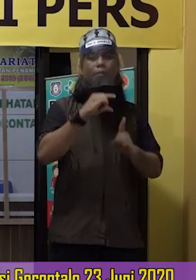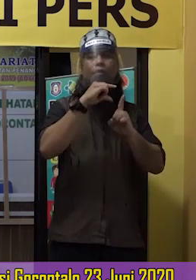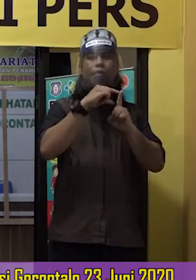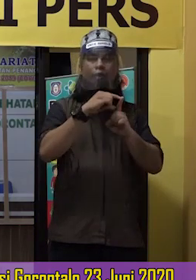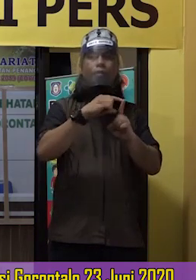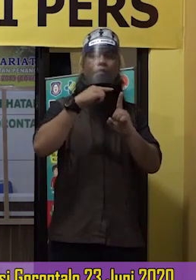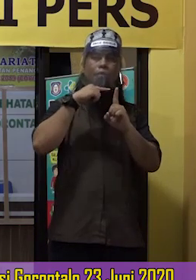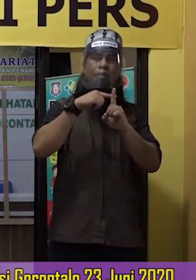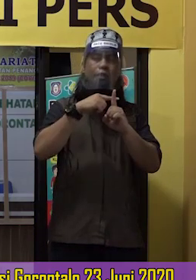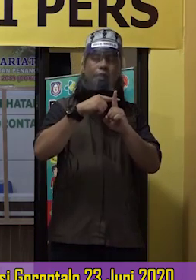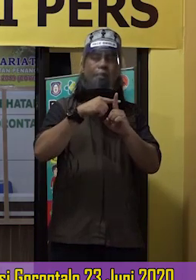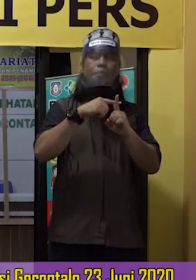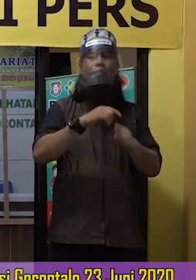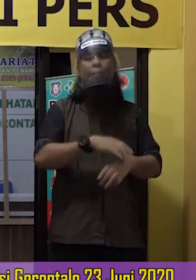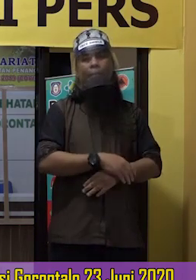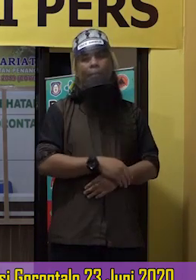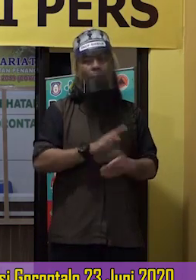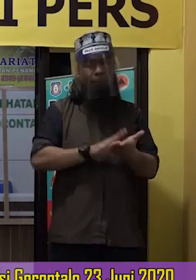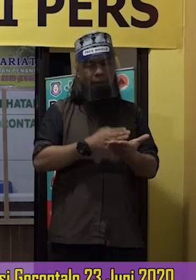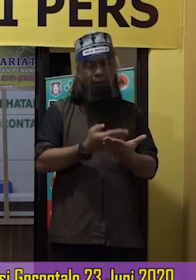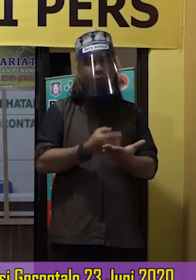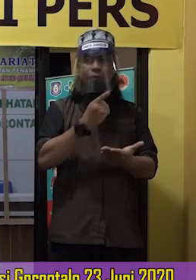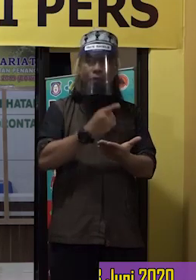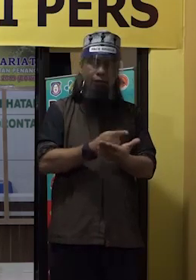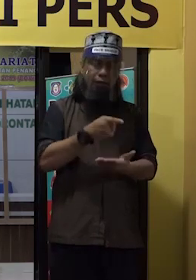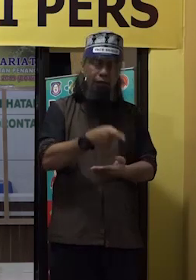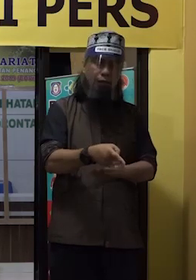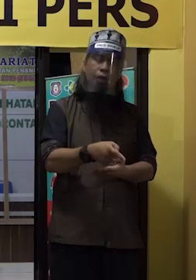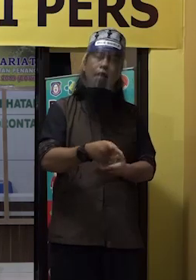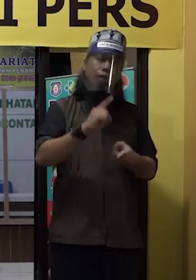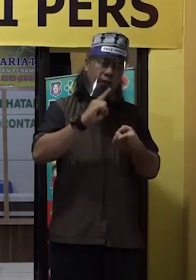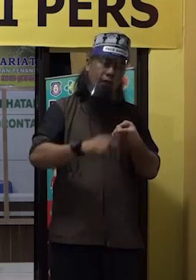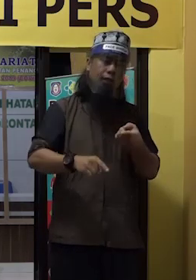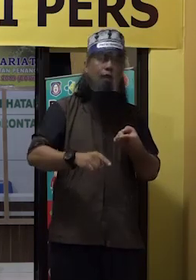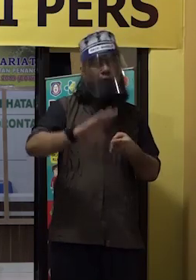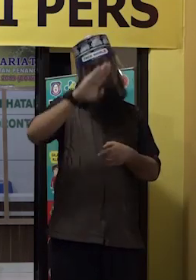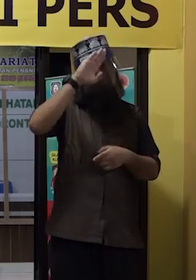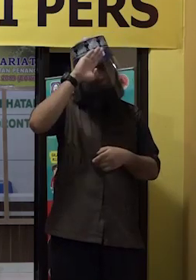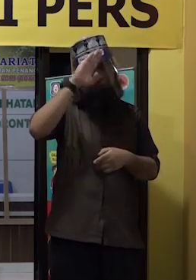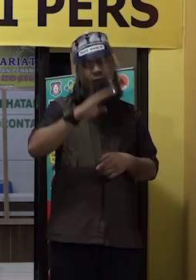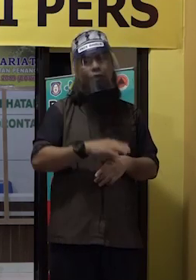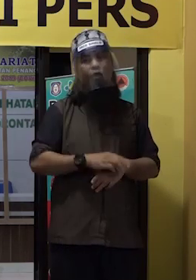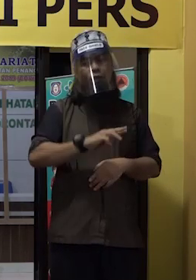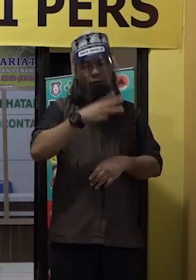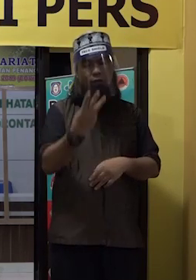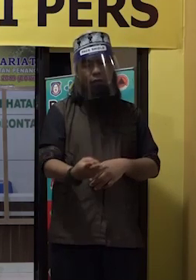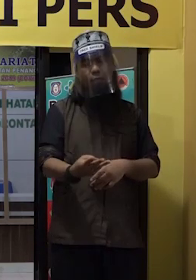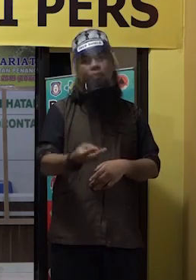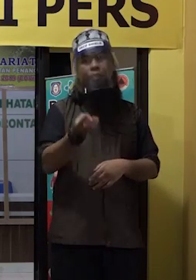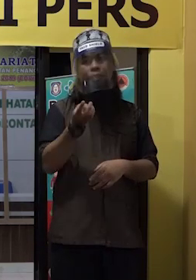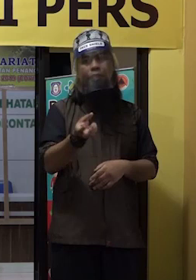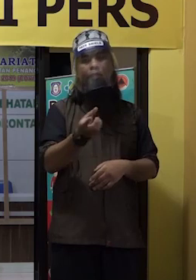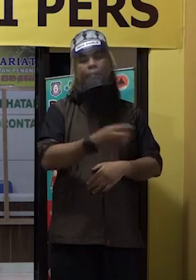yang dilakukan di rumah sakit dengan TCM. Itu juga apabila dia tidak bergejala, dia bisa